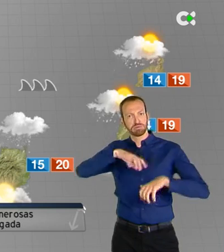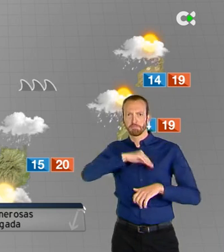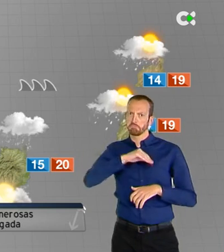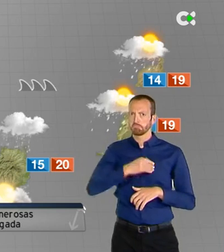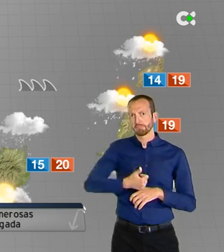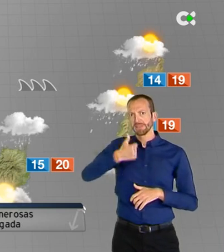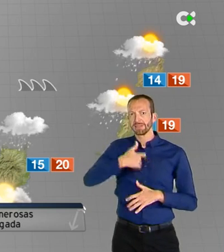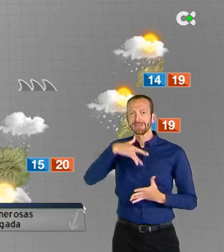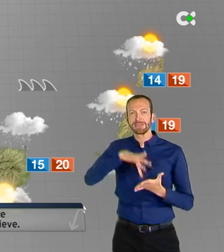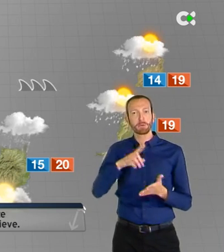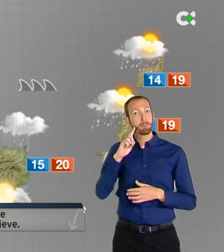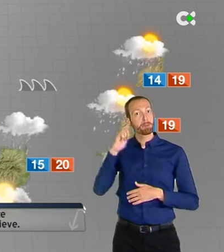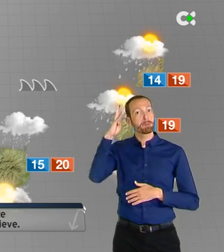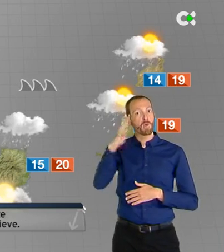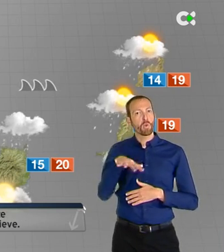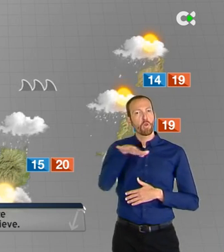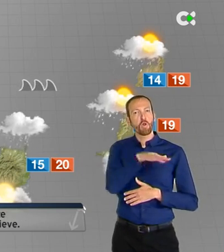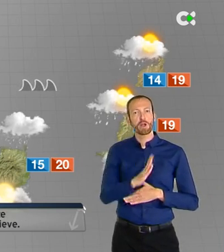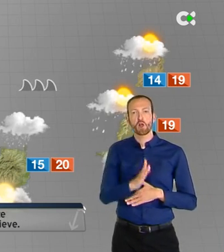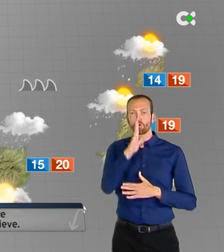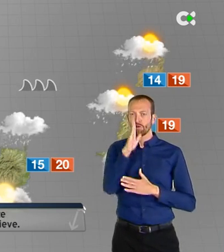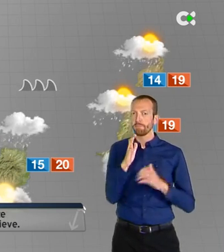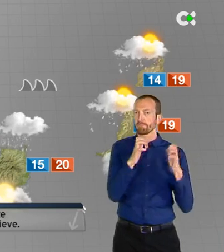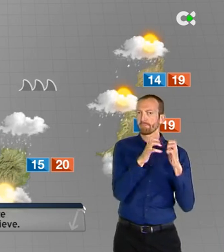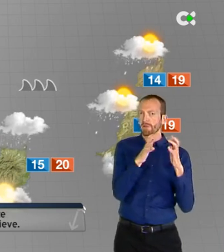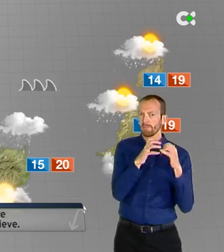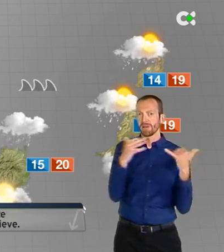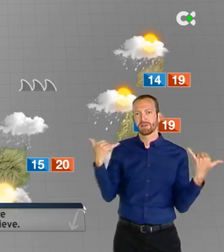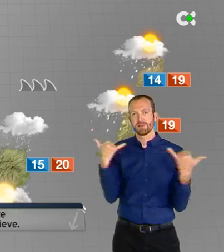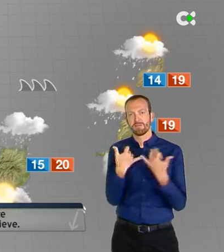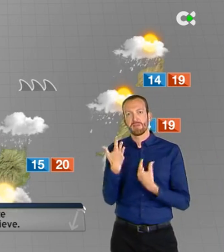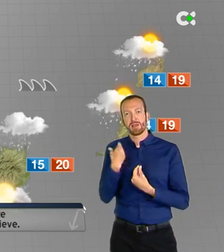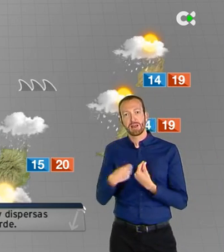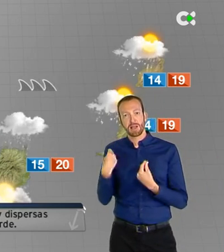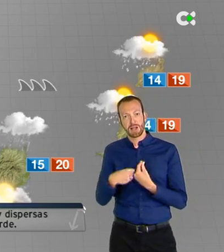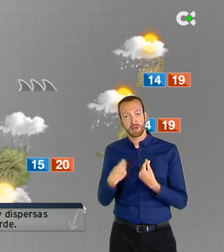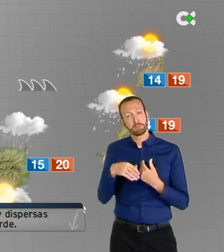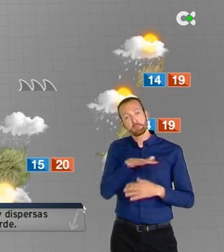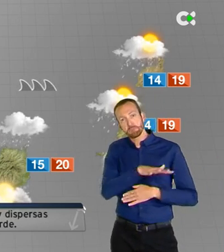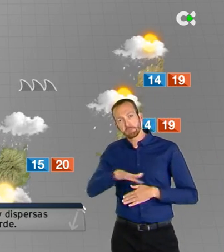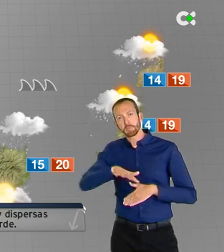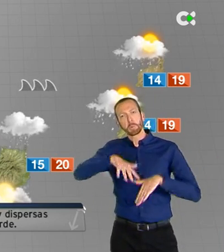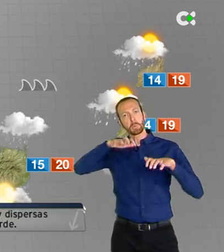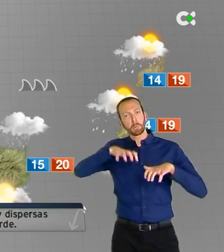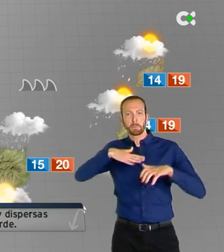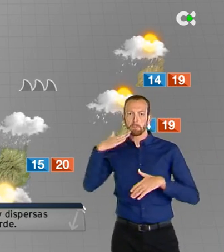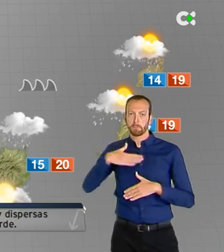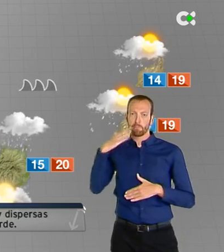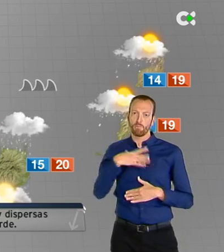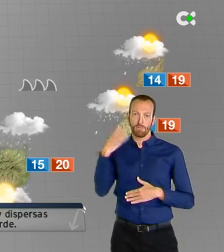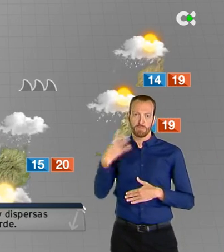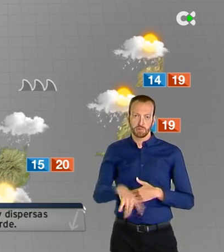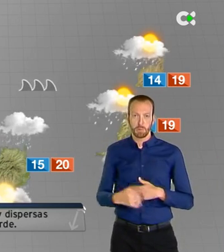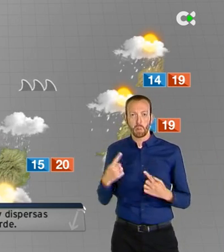caerán durante la madrugada en la vertiente norte de las islas de mayor relieve. En el resto serán más débiles